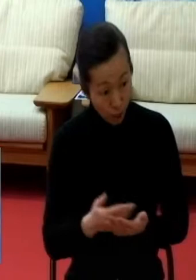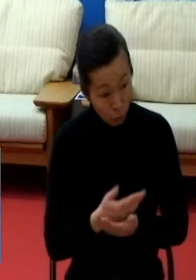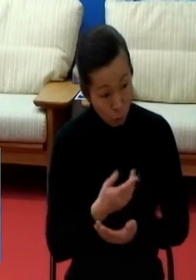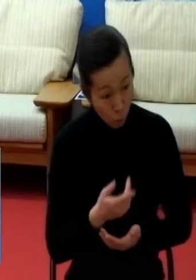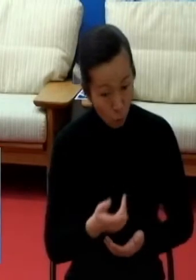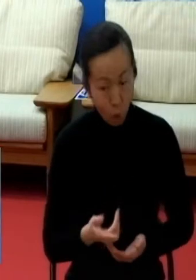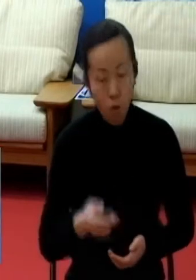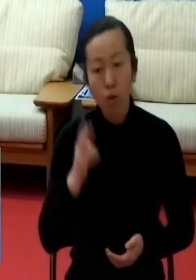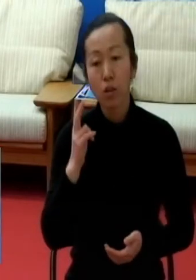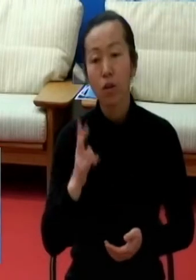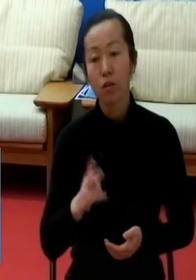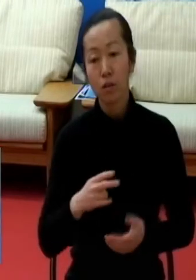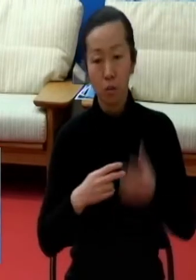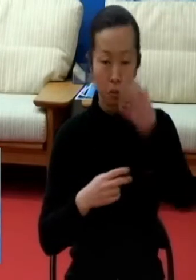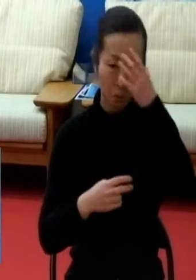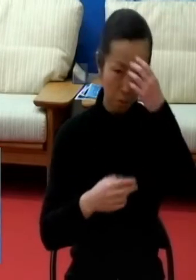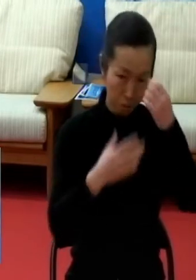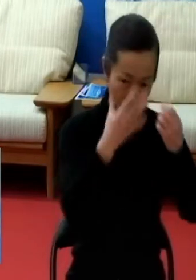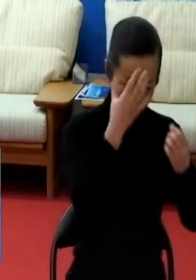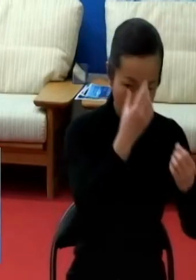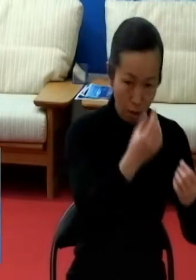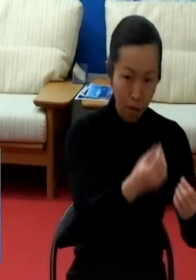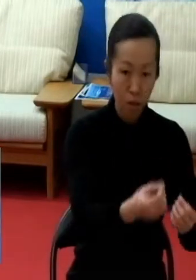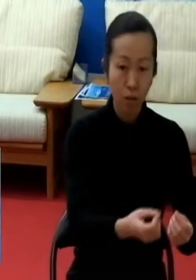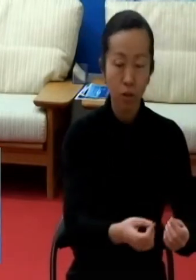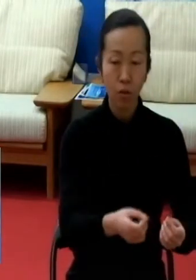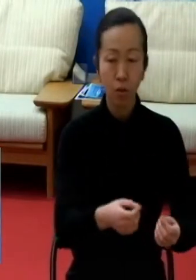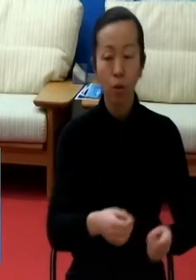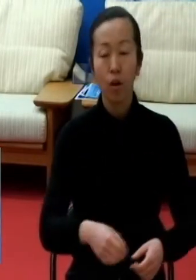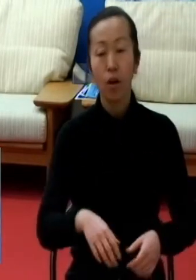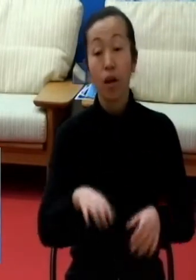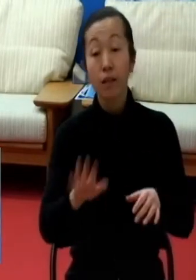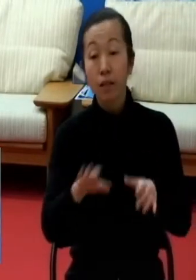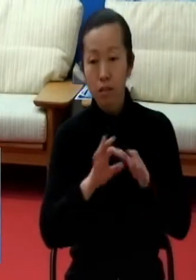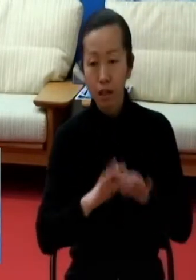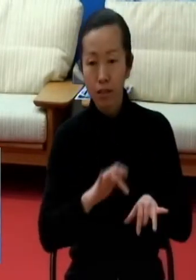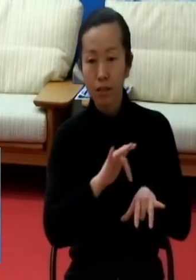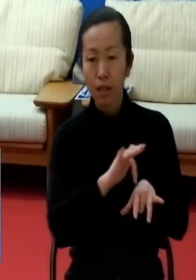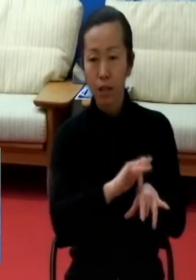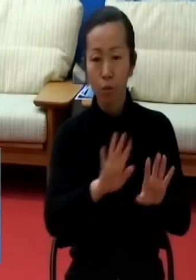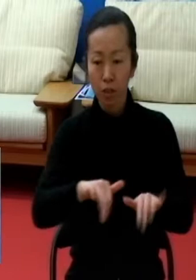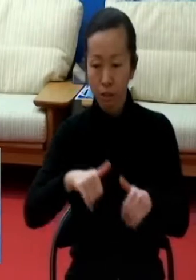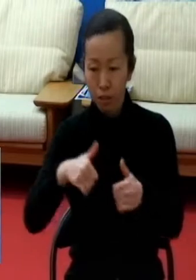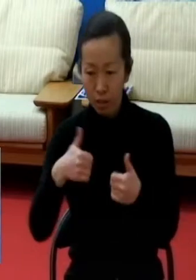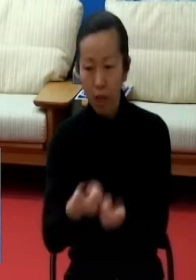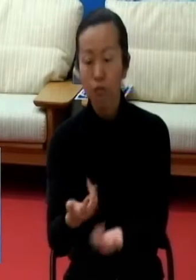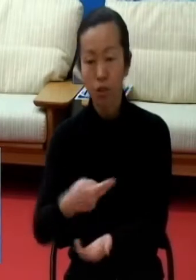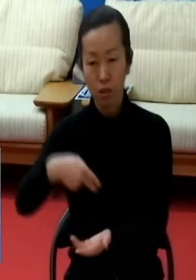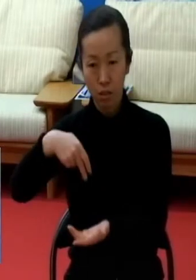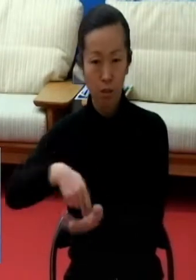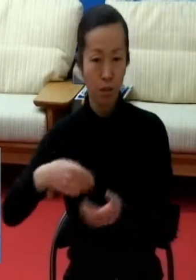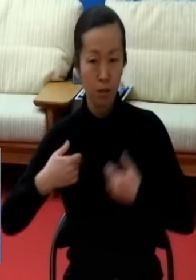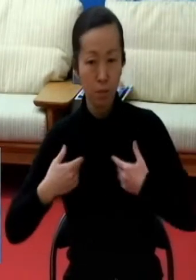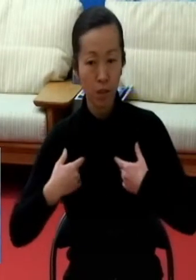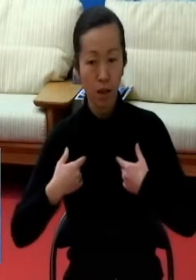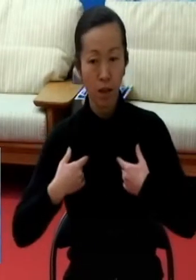반대편에 서는 거예요. その時悪魔の反対方に立つんです。 반드시 마귀는 자기 원하는 것이 분명히 있습니다. 必ず悪